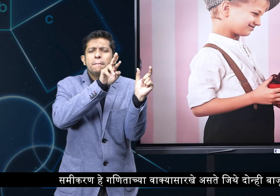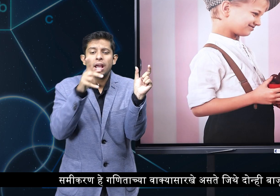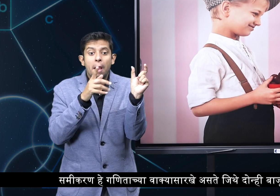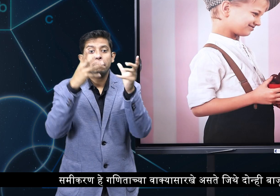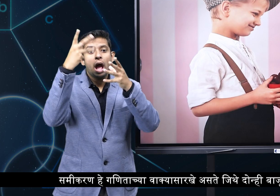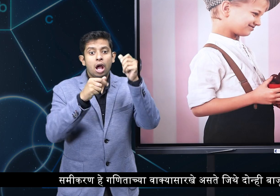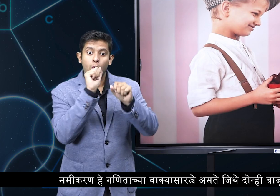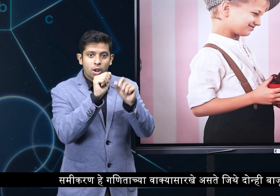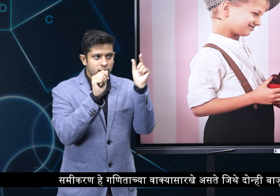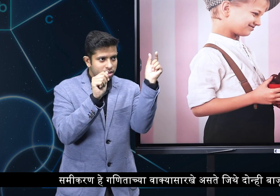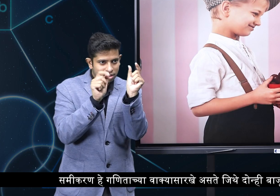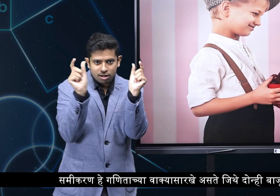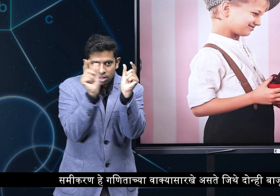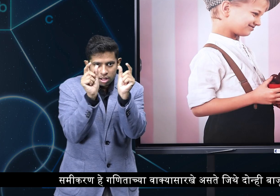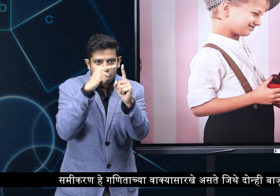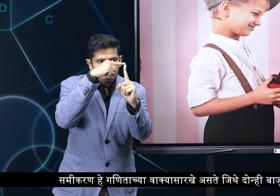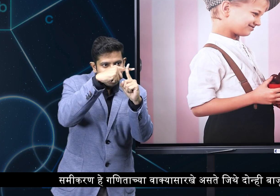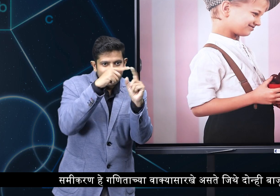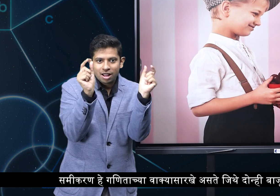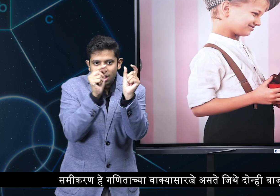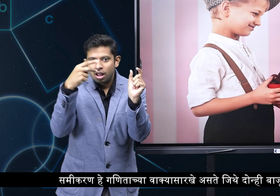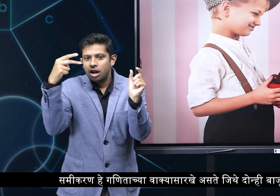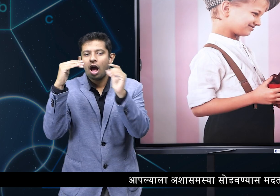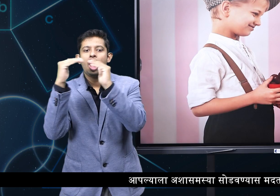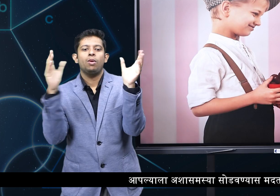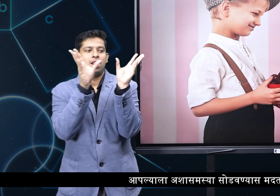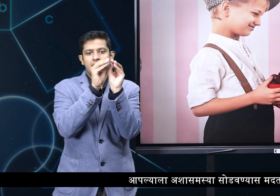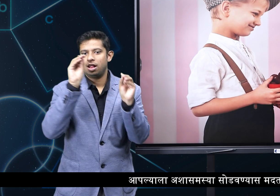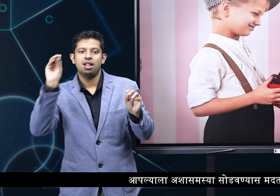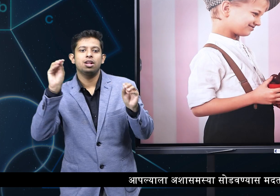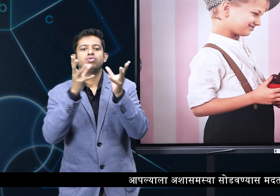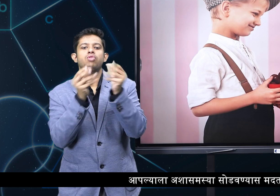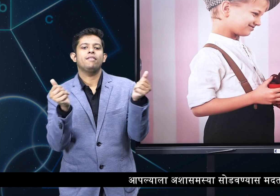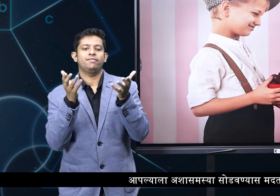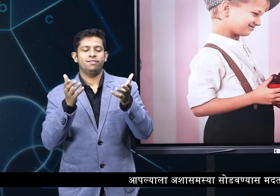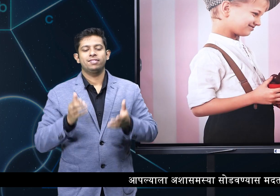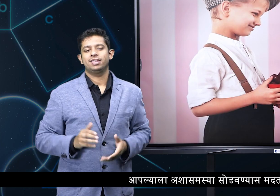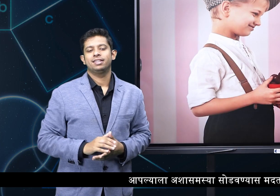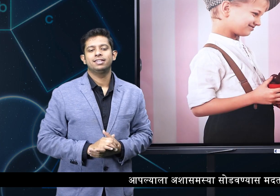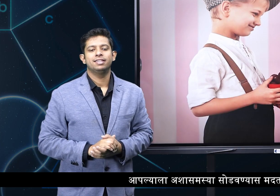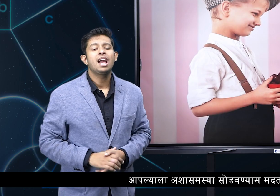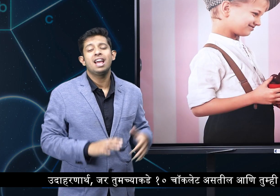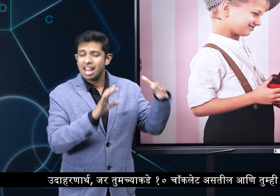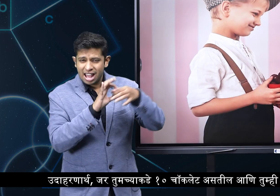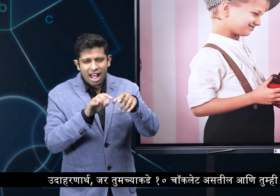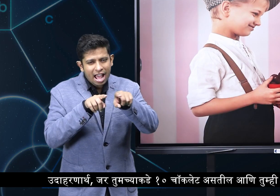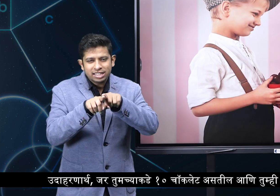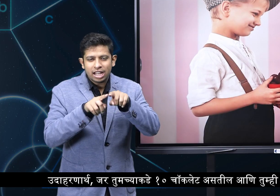असते जिथे दोन्ही बाजू समान असतात आणि ते आपल्याला अशा समस्या सोडवण्यास मदत करते. उदाहरणार्थ,